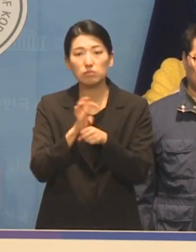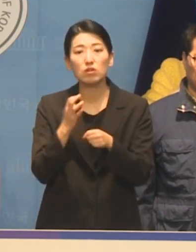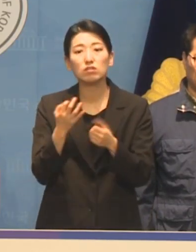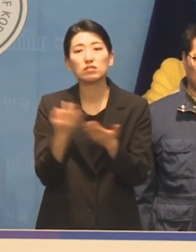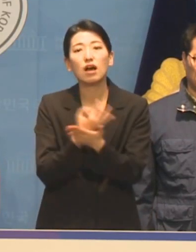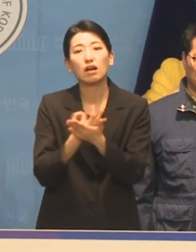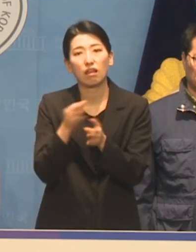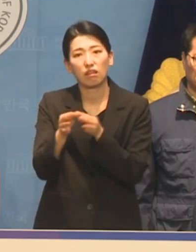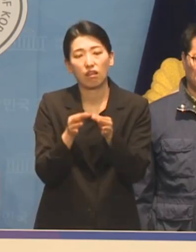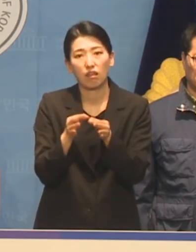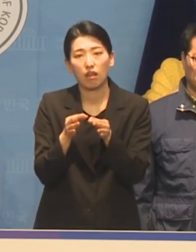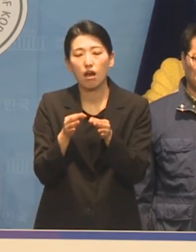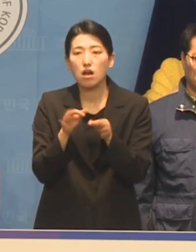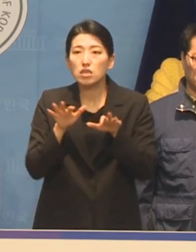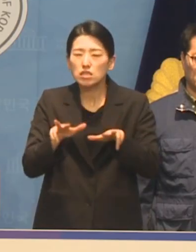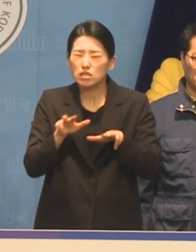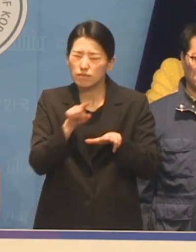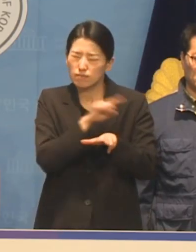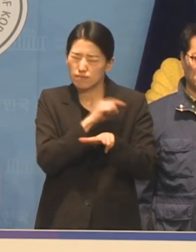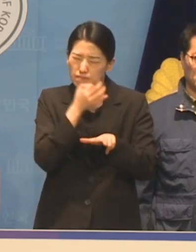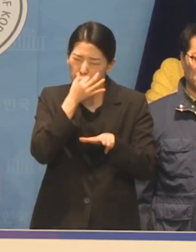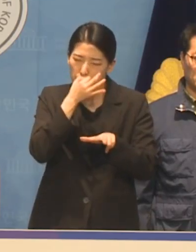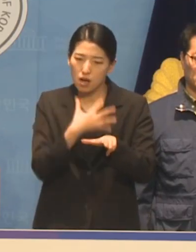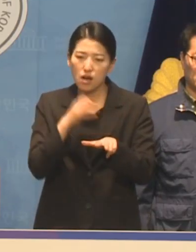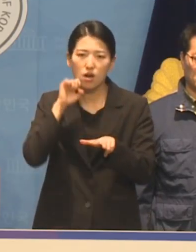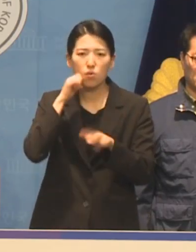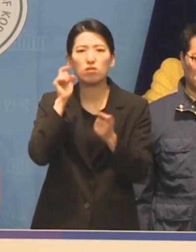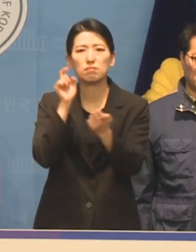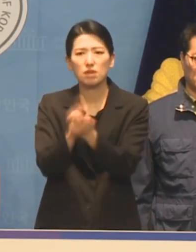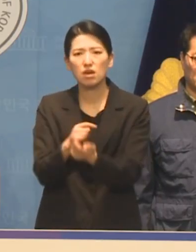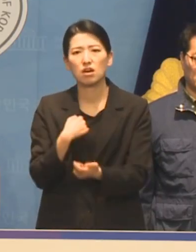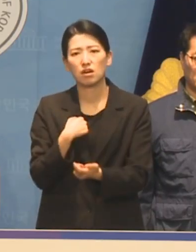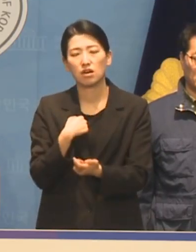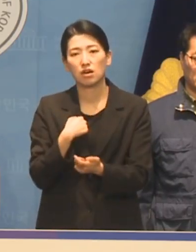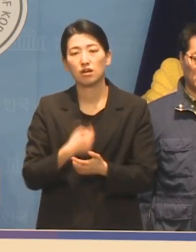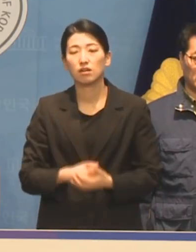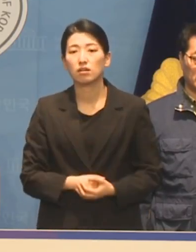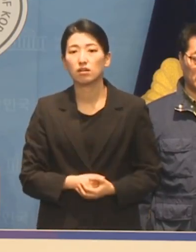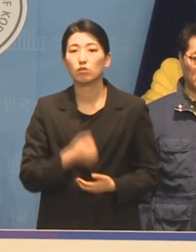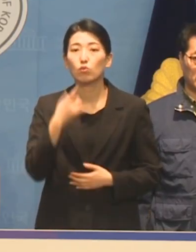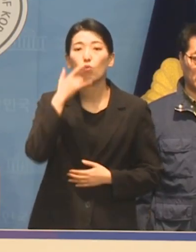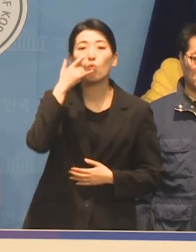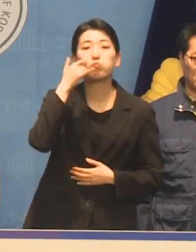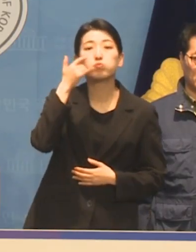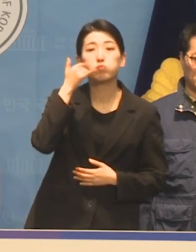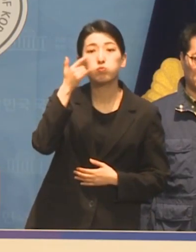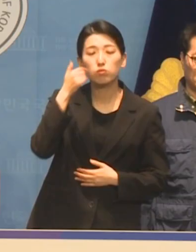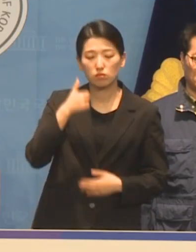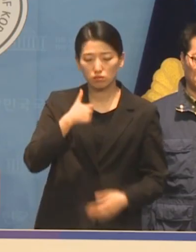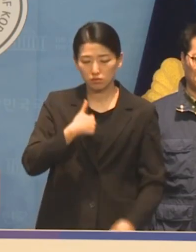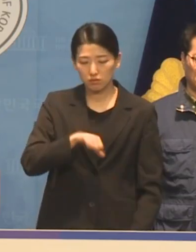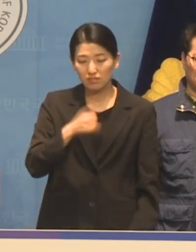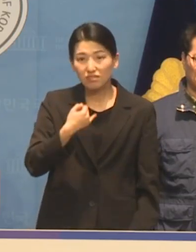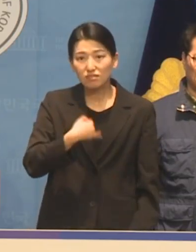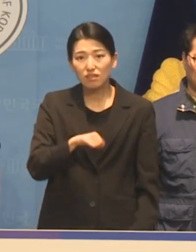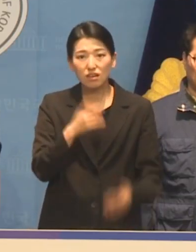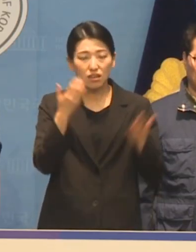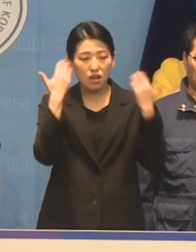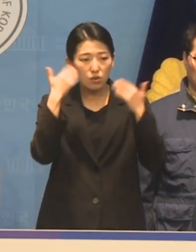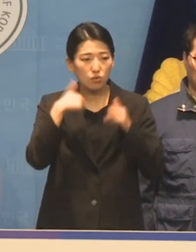자녀를 학교에 보낸 부모님들도 등하굣길을 위협하는 시위대를 걱정하며 자식을 학교로 보내고